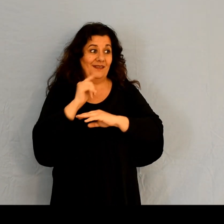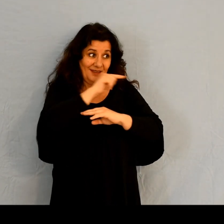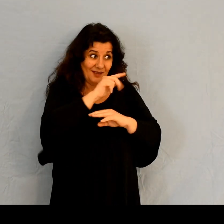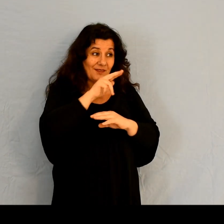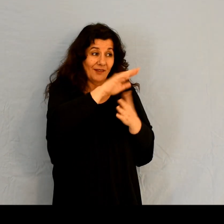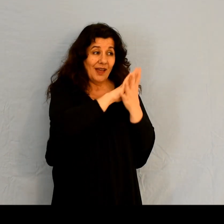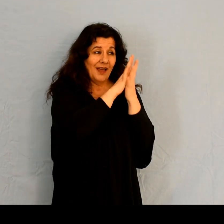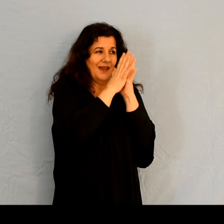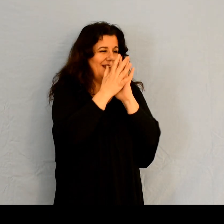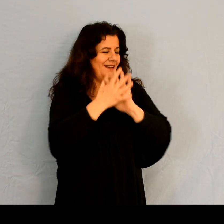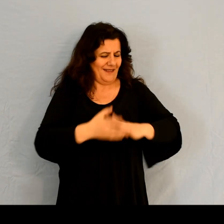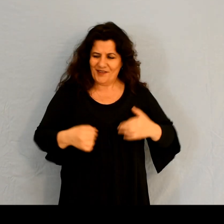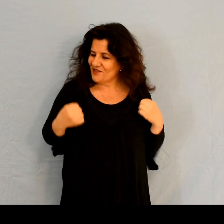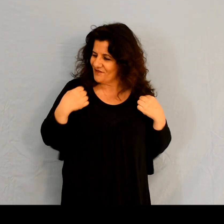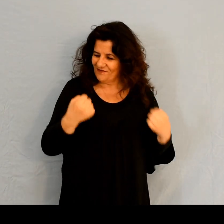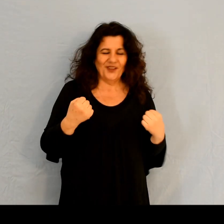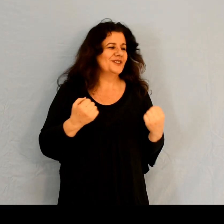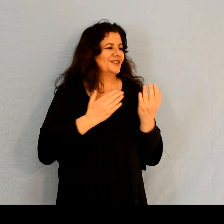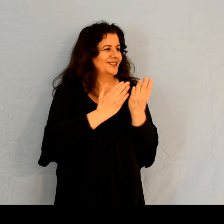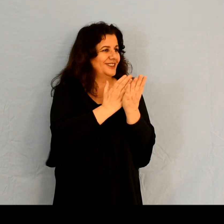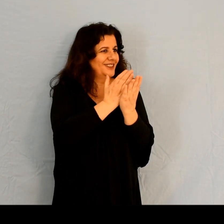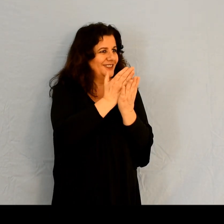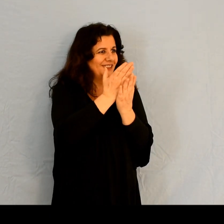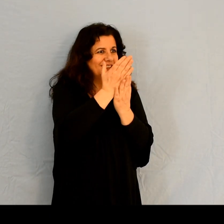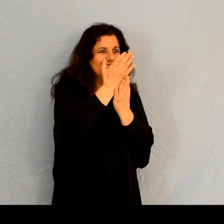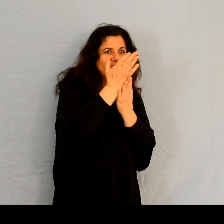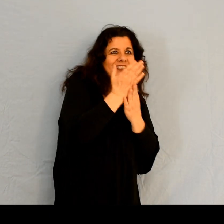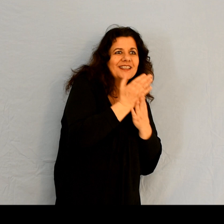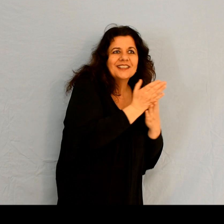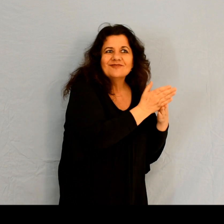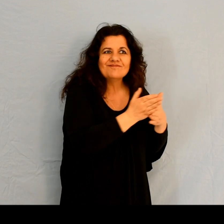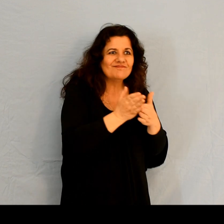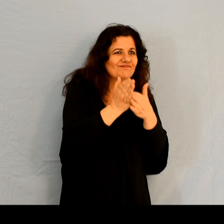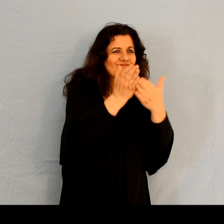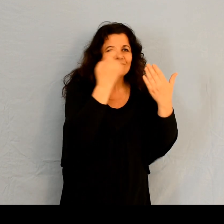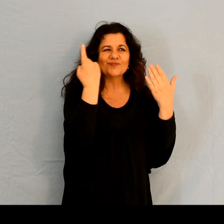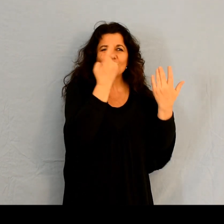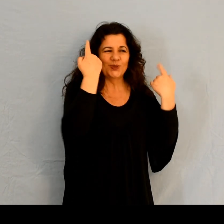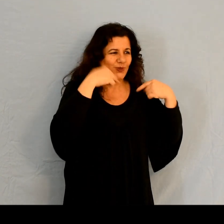Devant toi marchera ta justice, et la gloire du Seigneur fermera la marche.